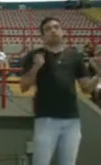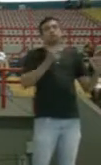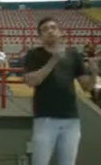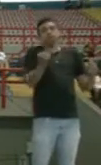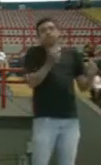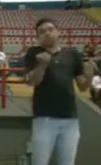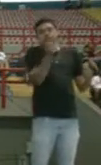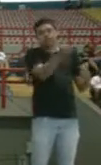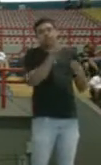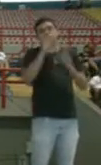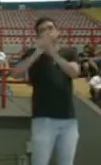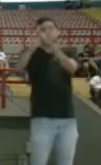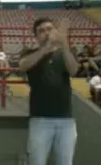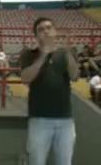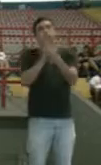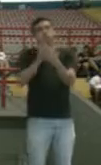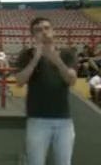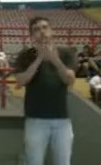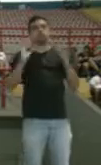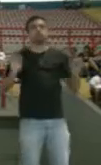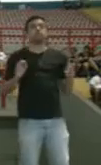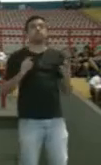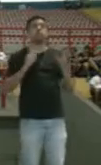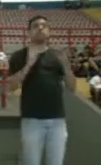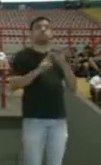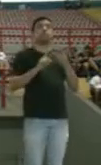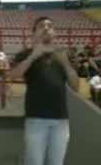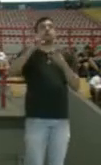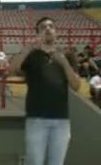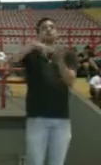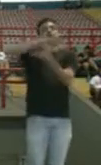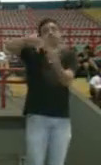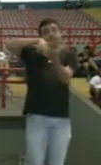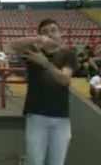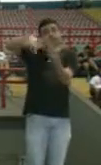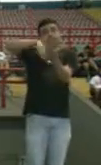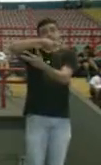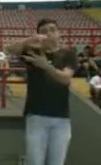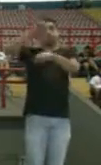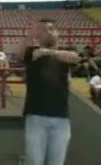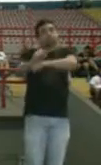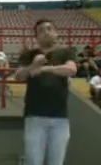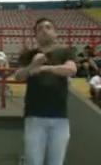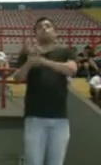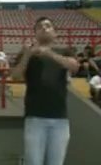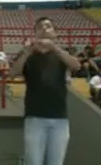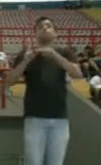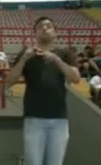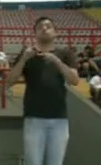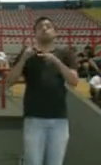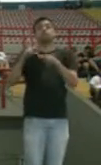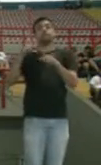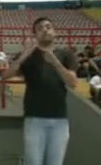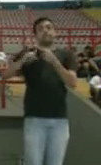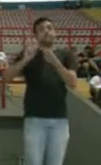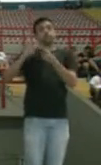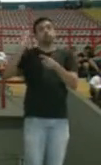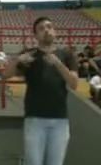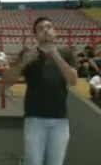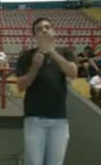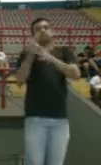alguns benefícios, tá bom? Vai ter as greves. Tudo isso, a formação dos